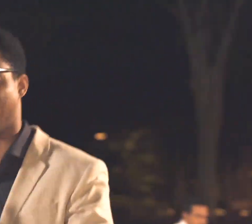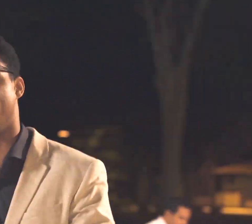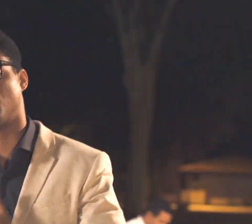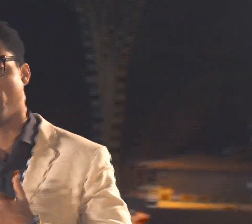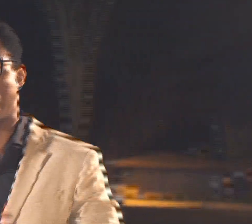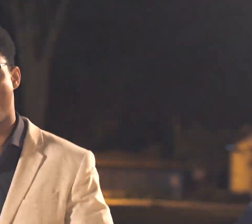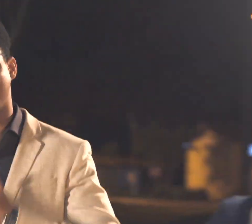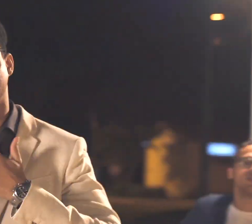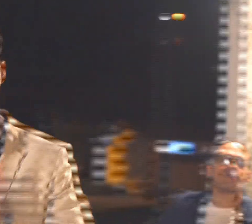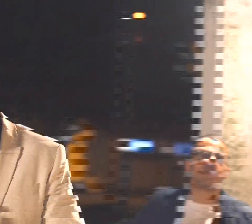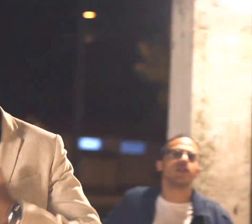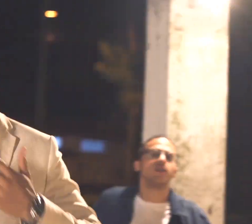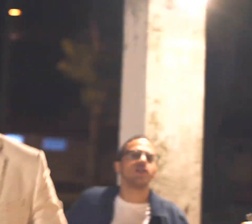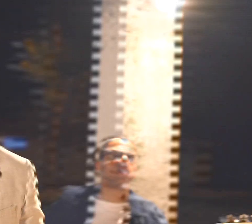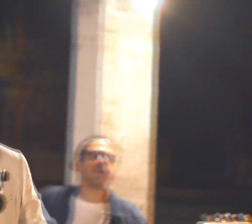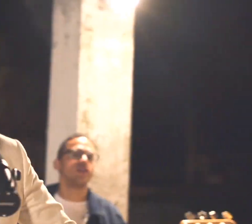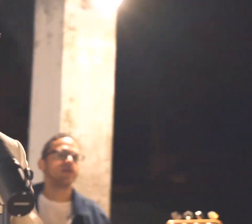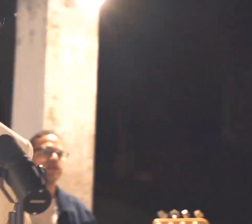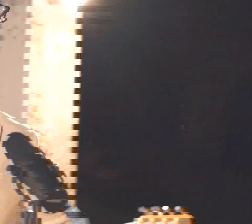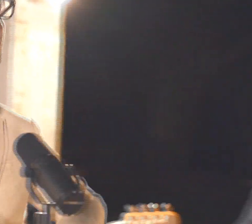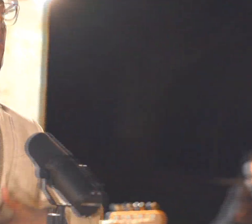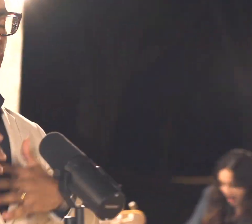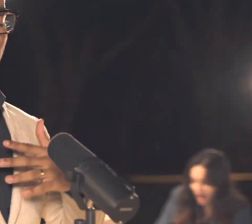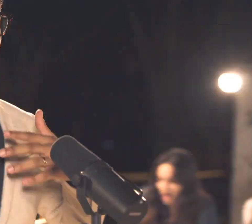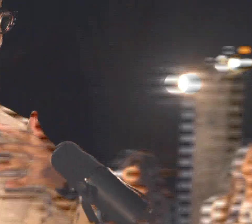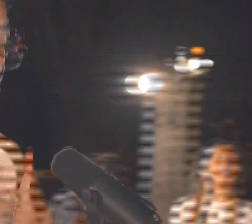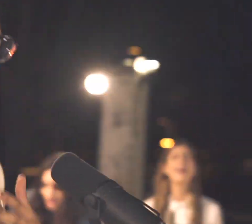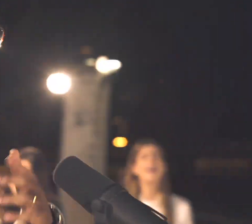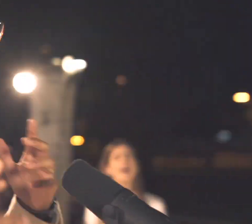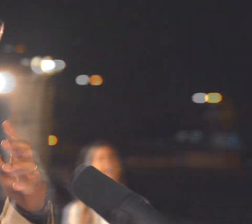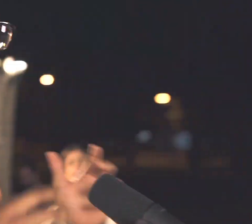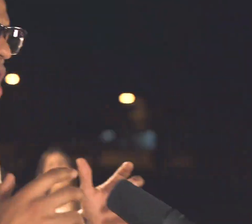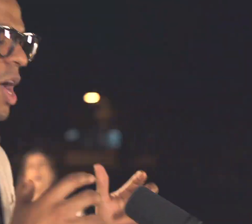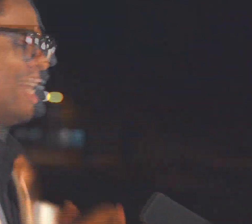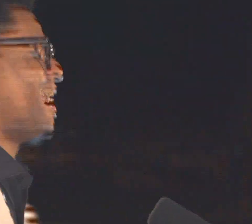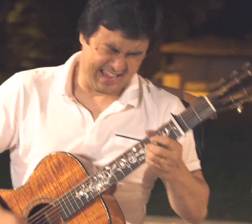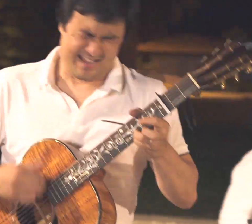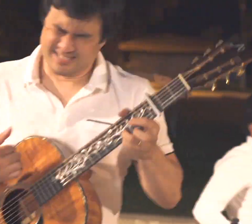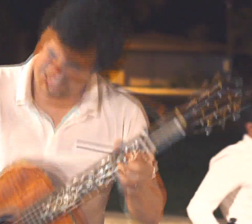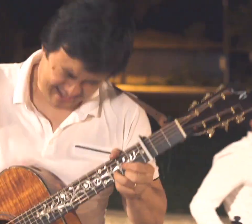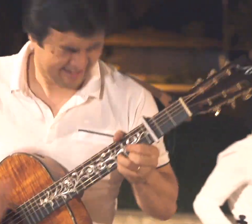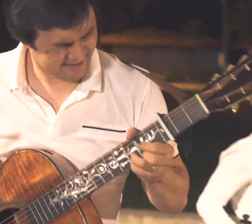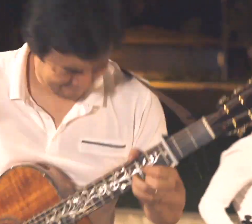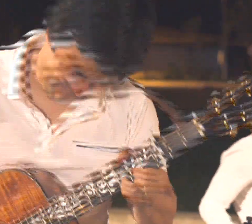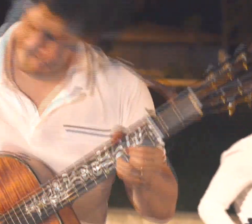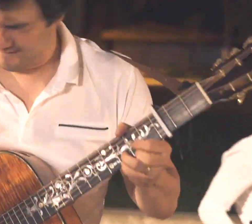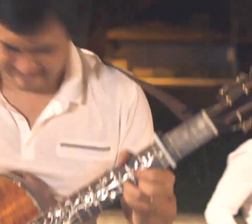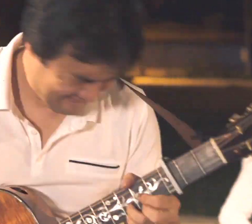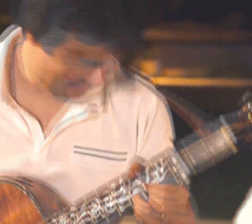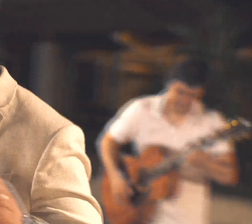Meu desejo é prosseguir, meu destino é conhecer.